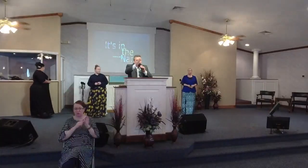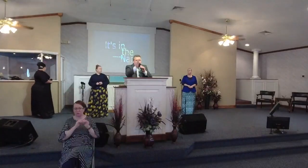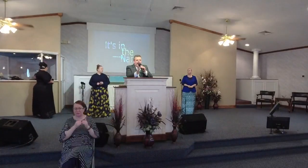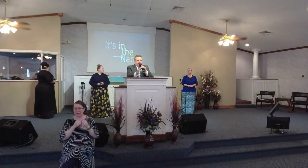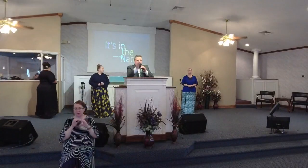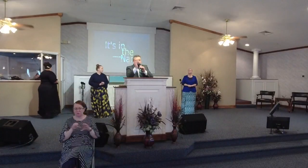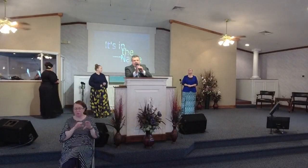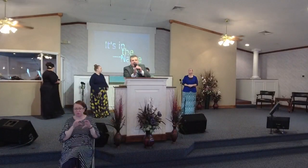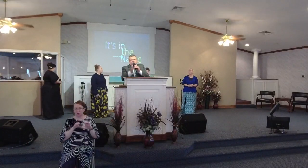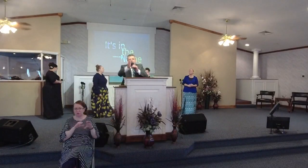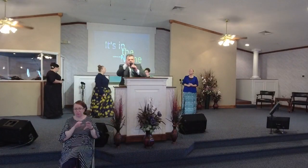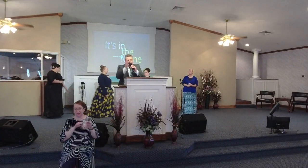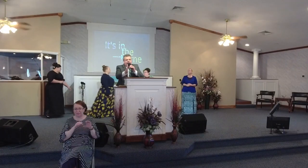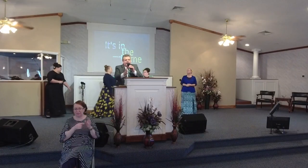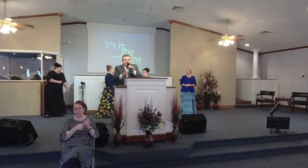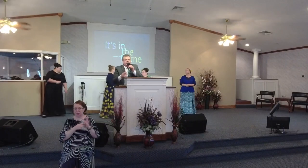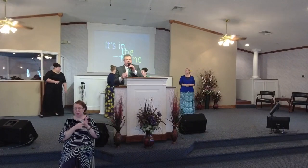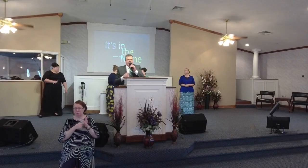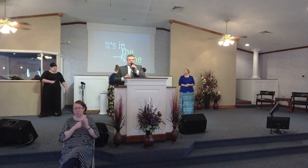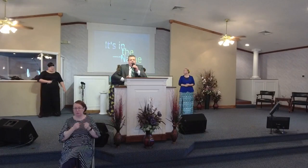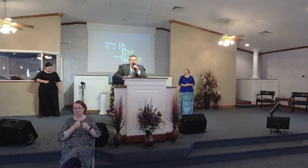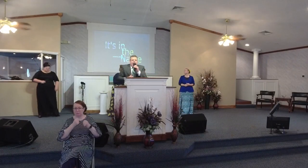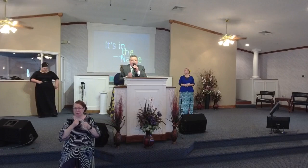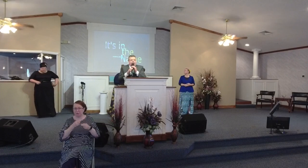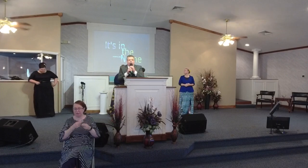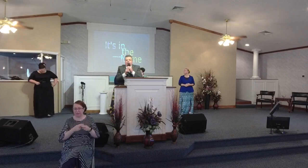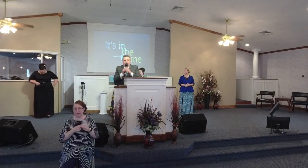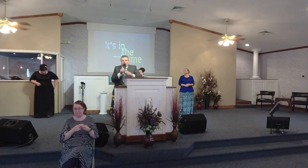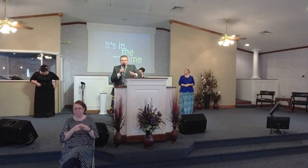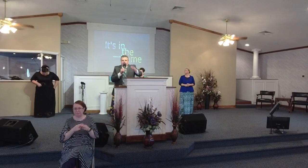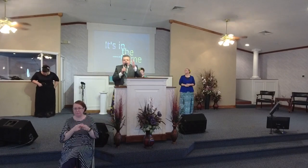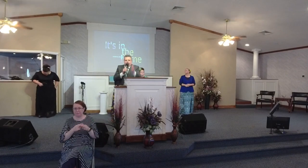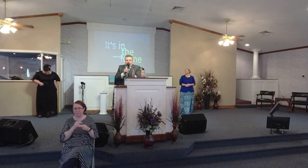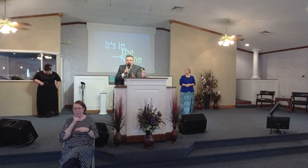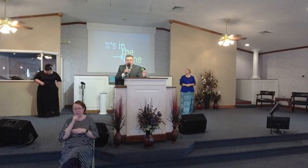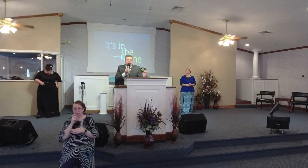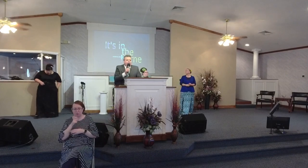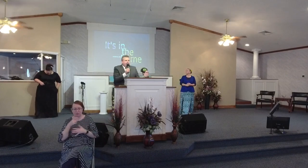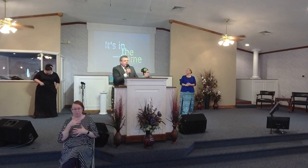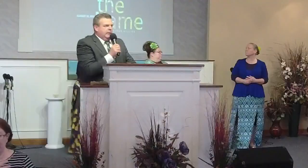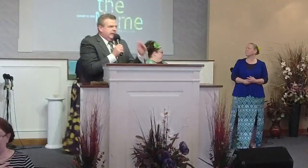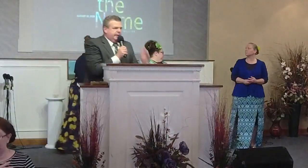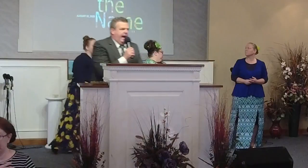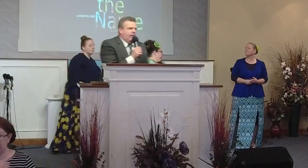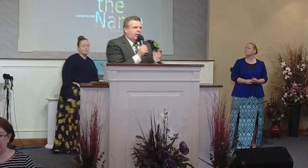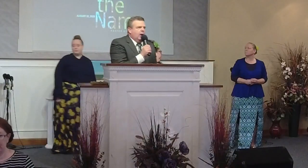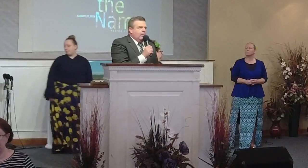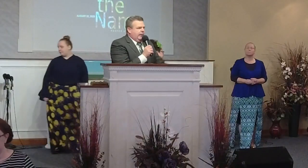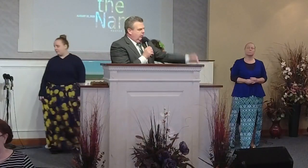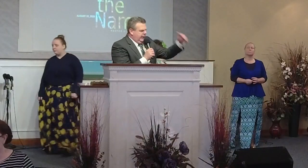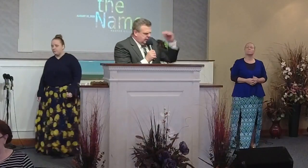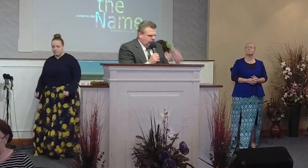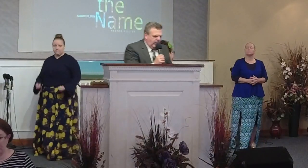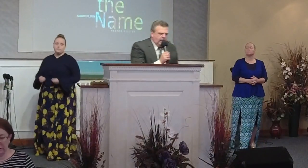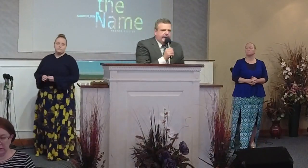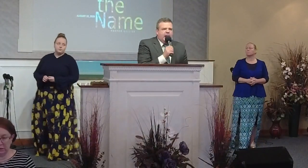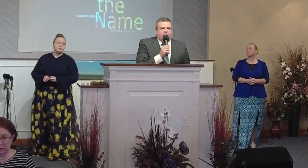nosotros y nos mostró cómo hacerlo. Y nos dio poder en su nombre para que lo hagamos. Nosotros no tenemos que estar